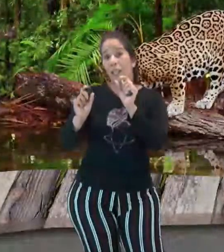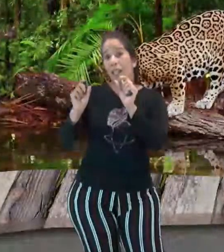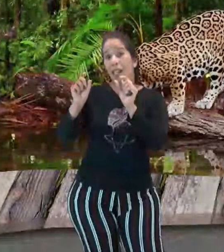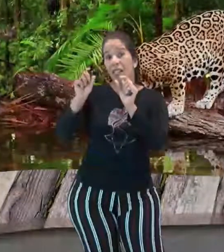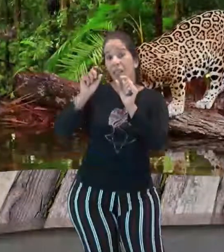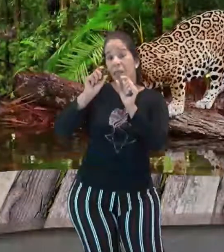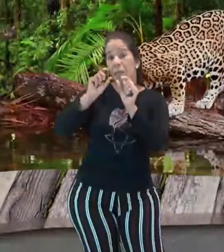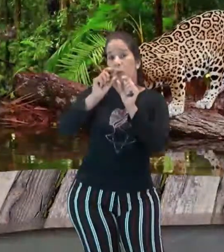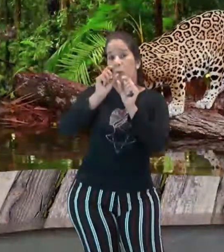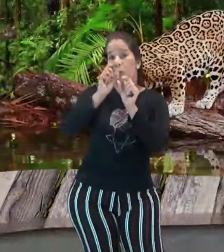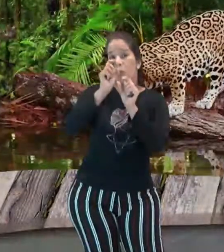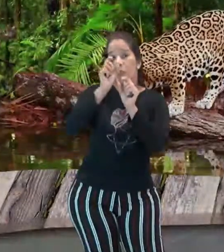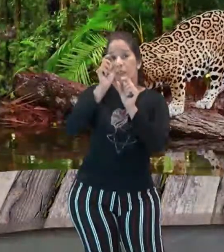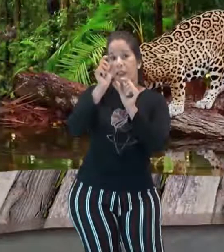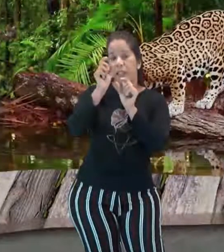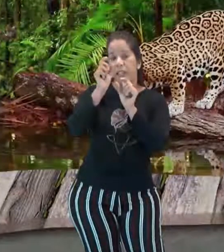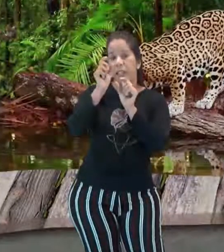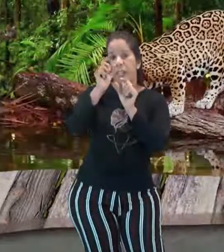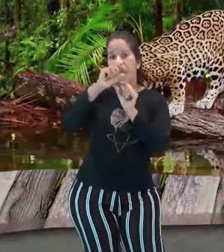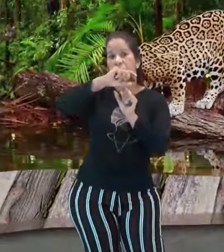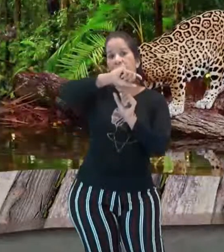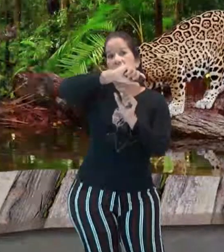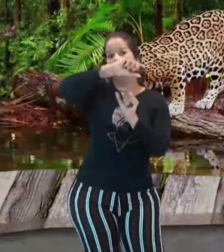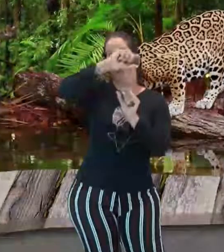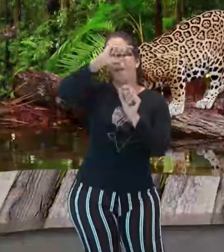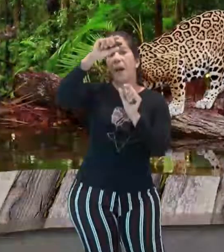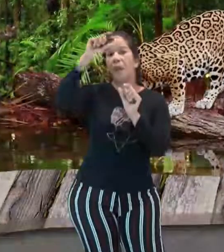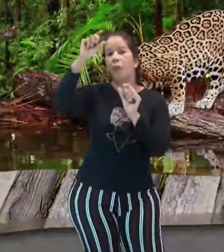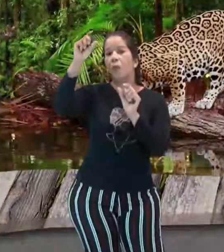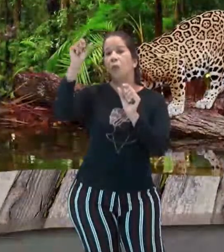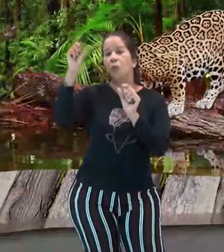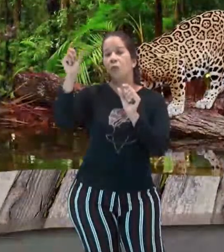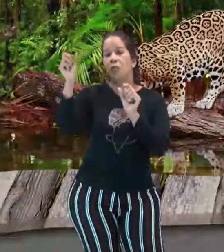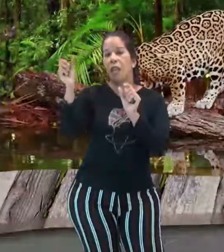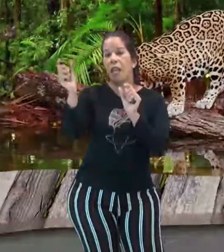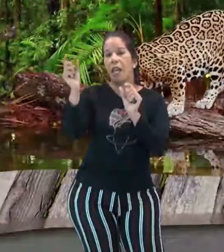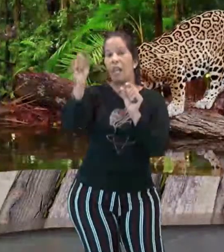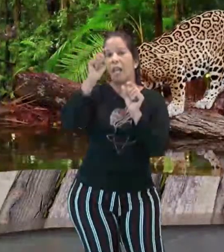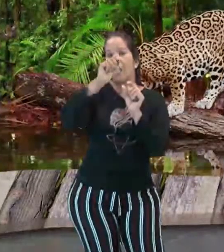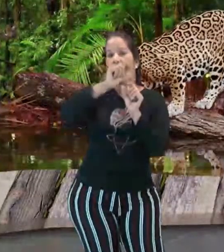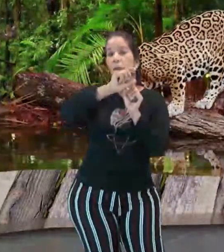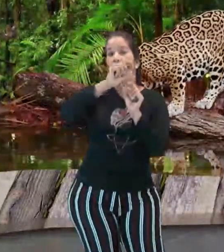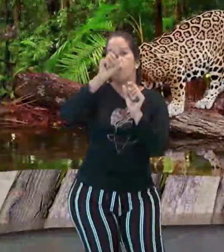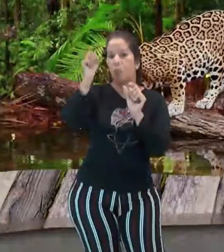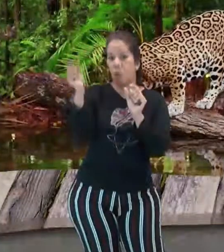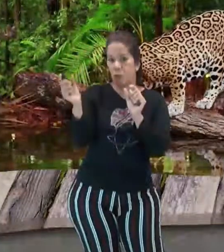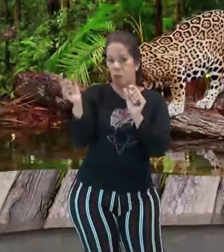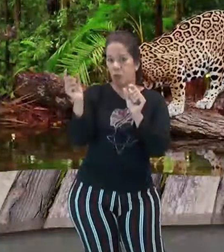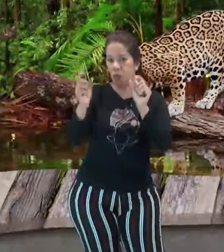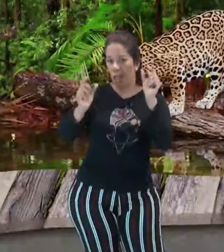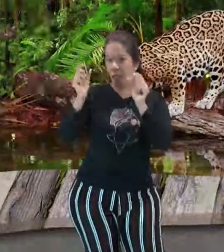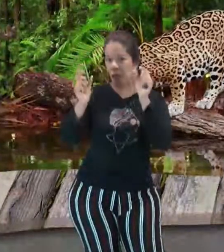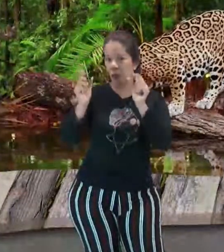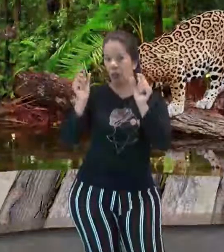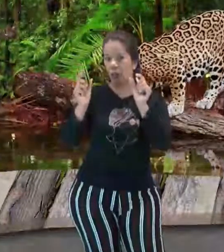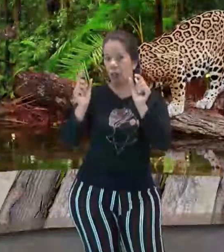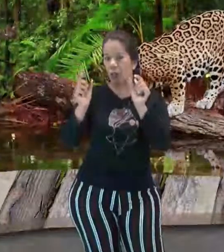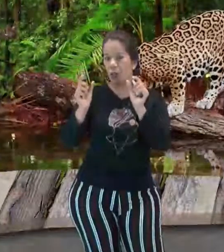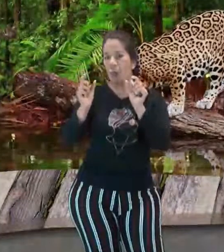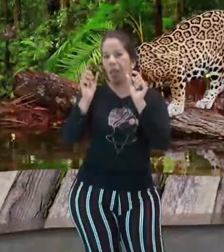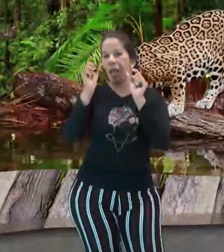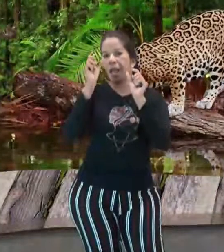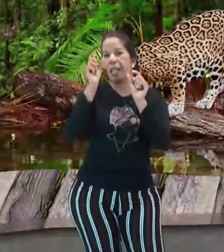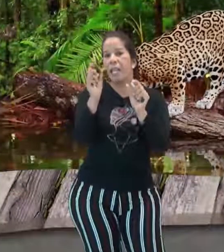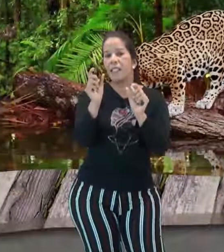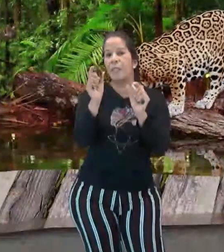vão migrar, sair pelos ductos eferentes e migrar para os epidídimos de cada um dos